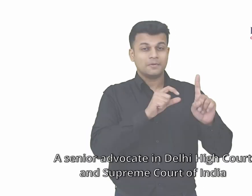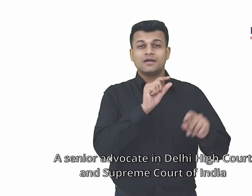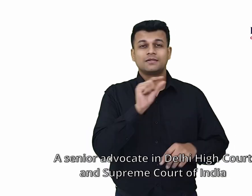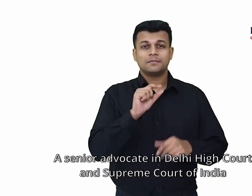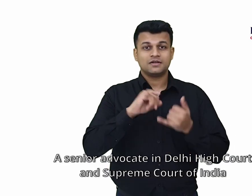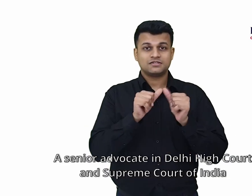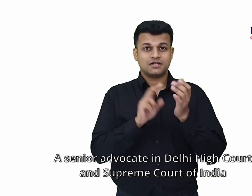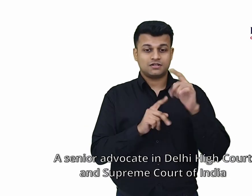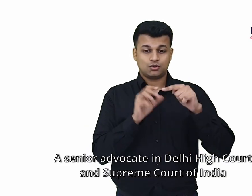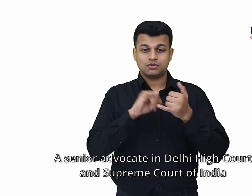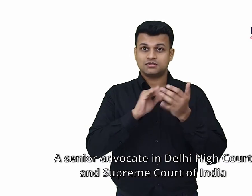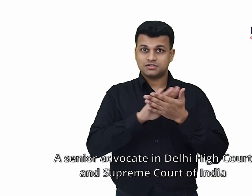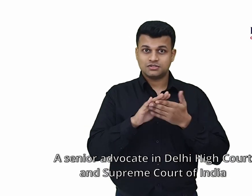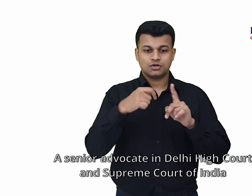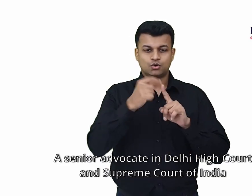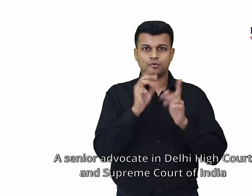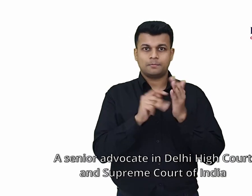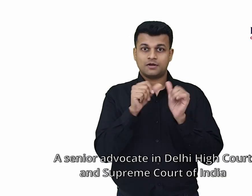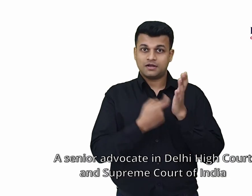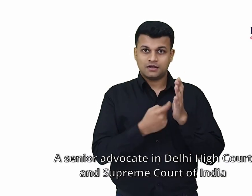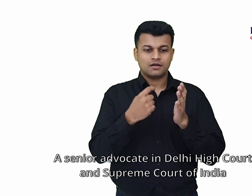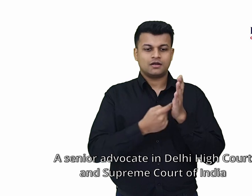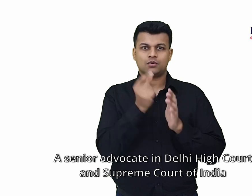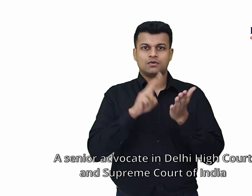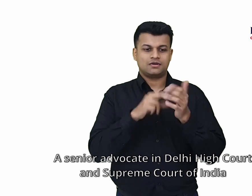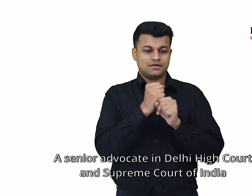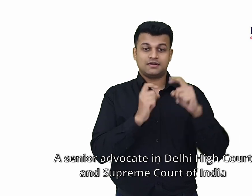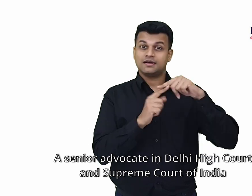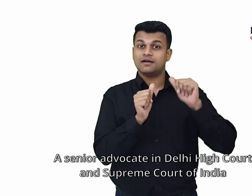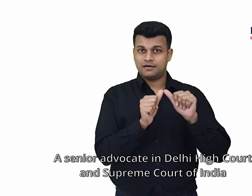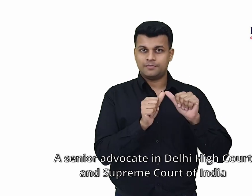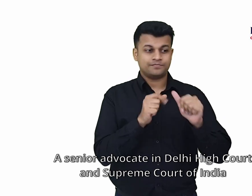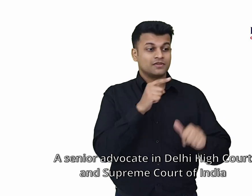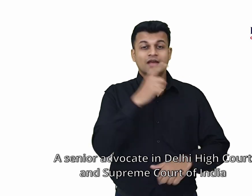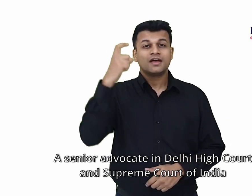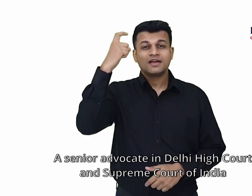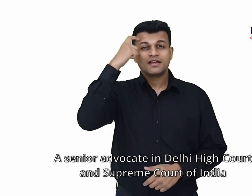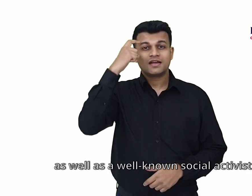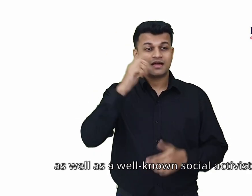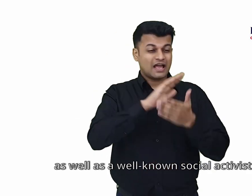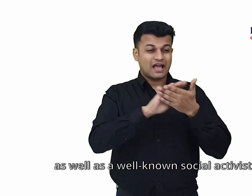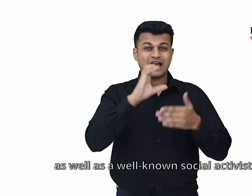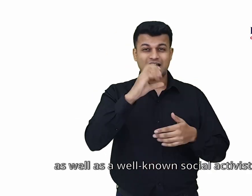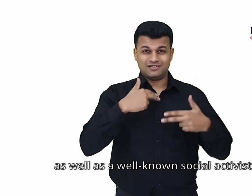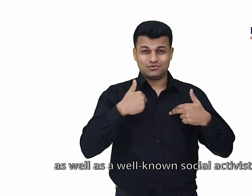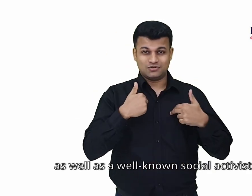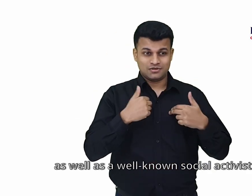दिल्ली उच्च न्यायालय और भारत के सर्वोच्च न्यायालय के एक वरिष्ठ अधिवक्ता के साथ साथ एक प्रसिद्ध सामाजिक